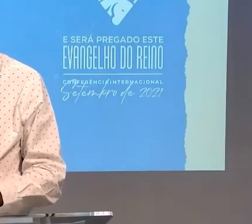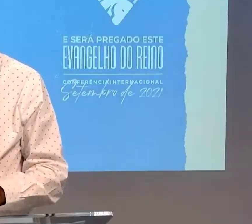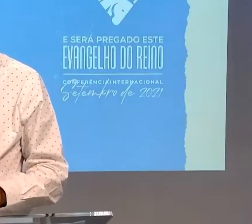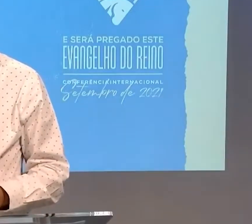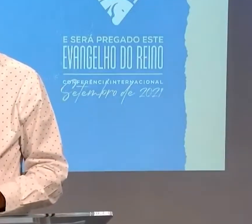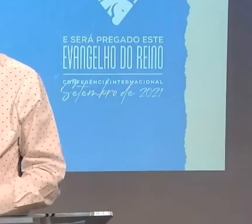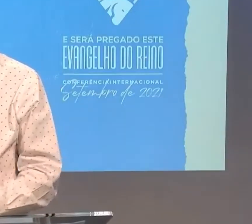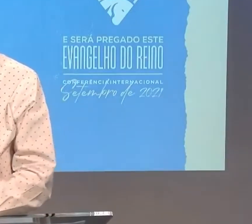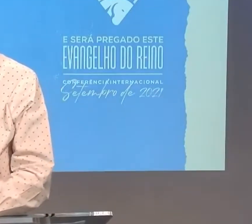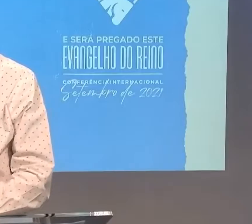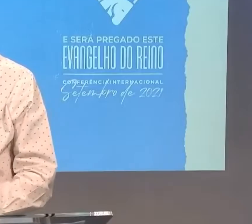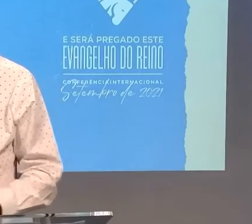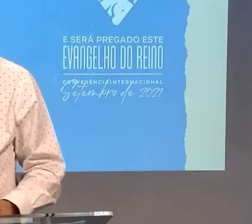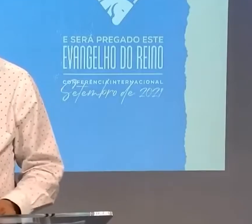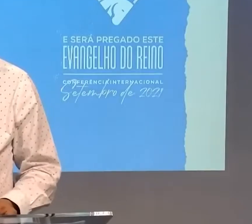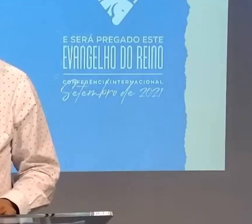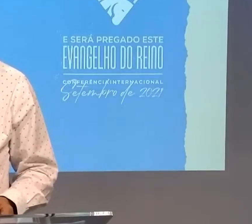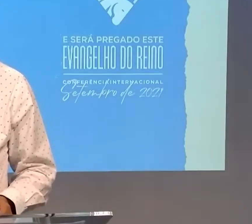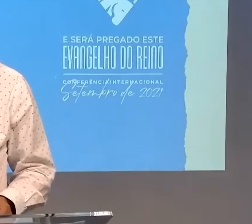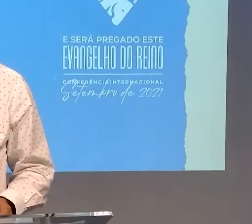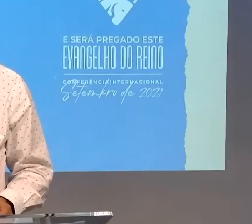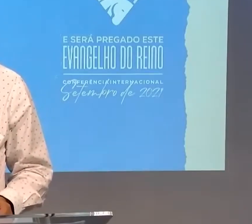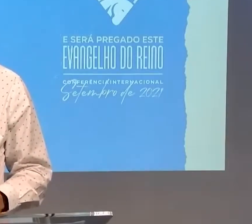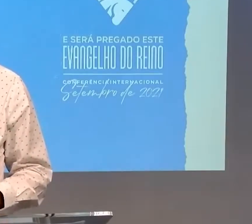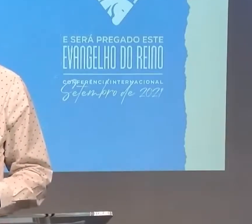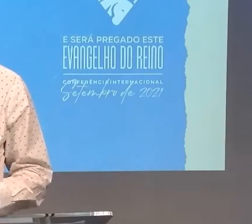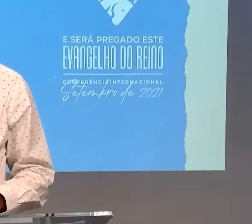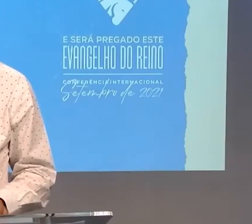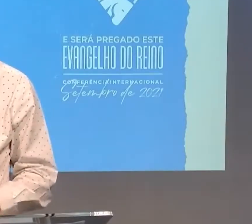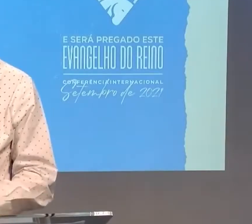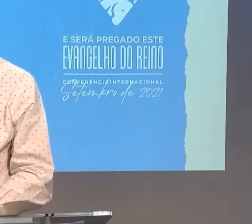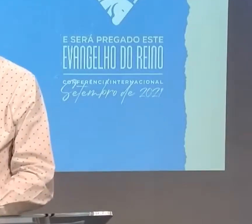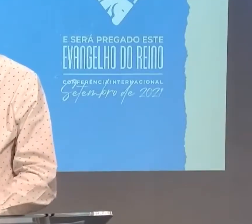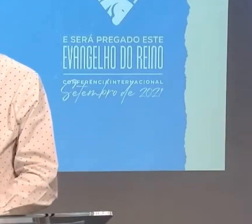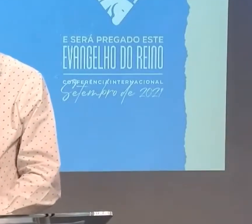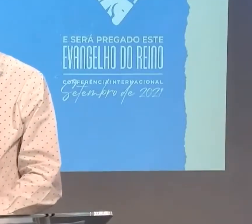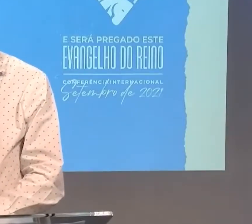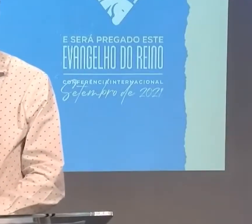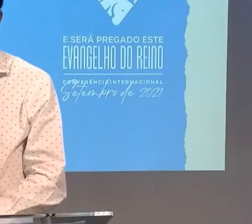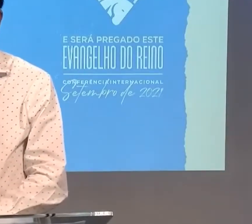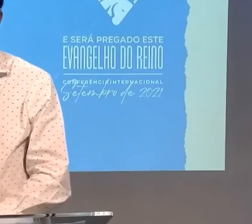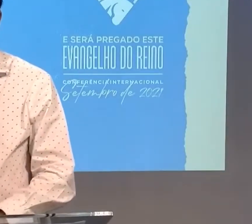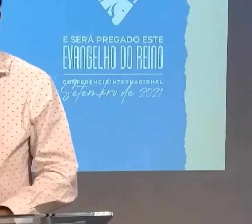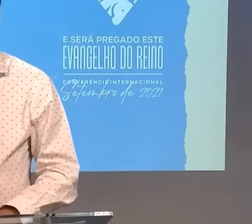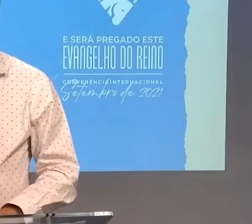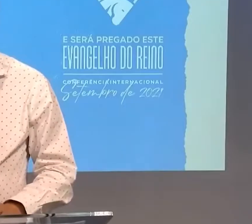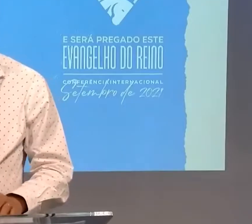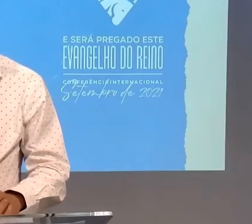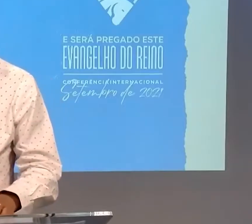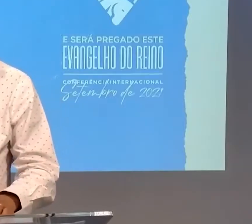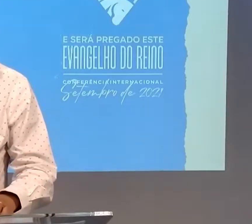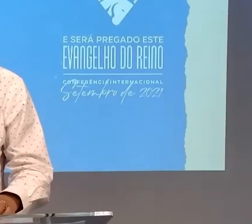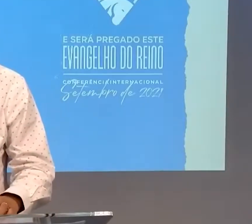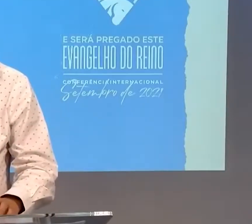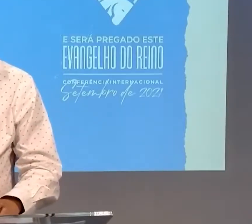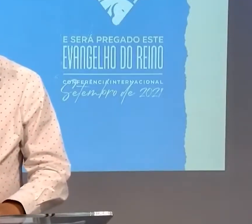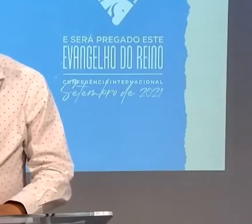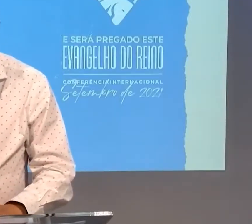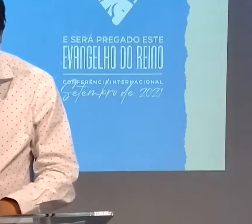faça a sua leitura. Gênesis capítulo 3, quando a serpente enganou a mulher.